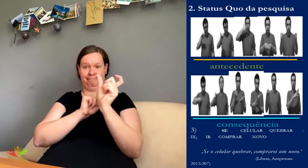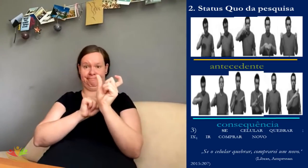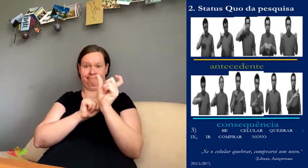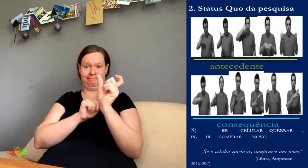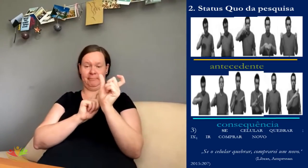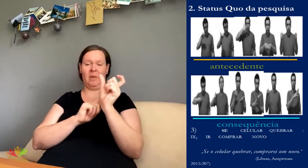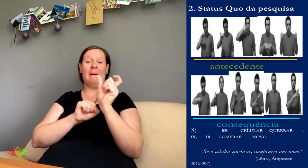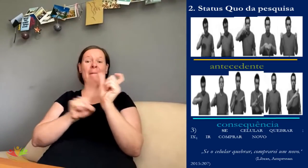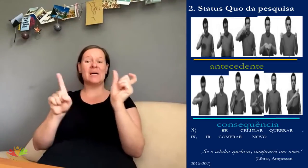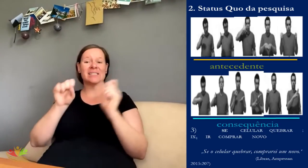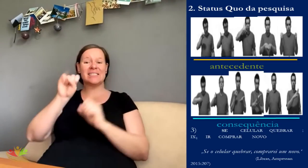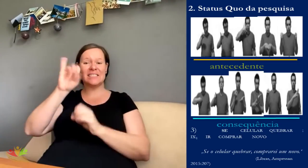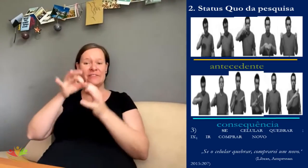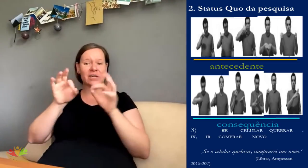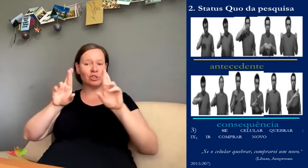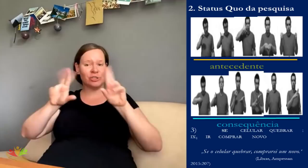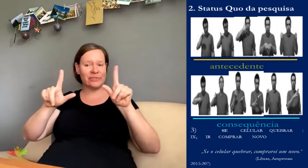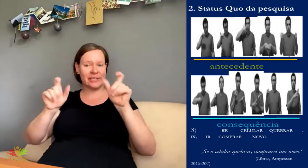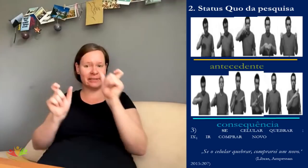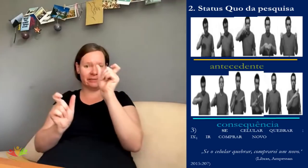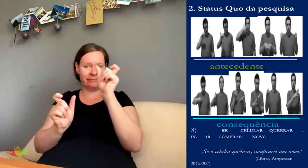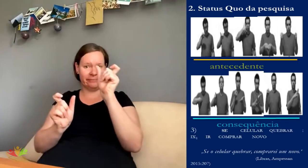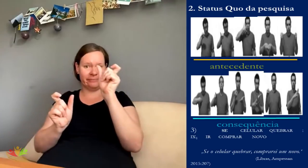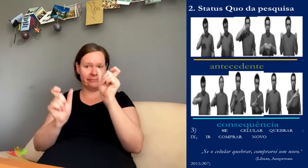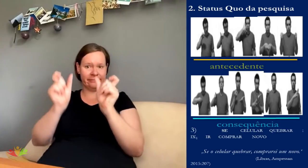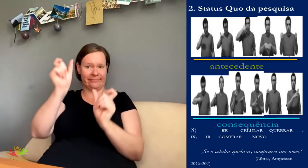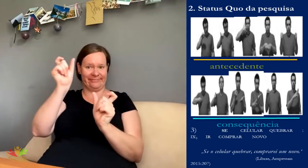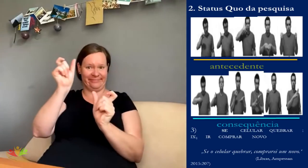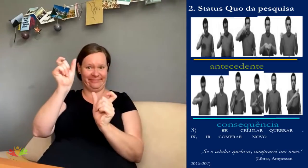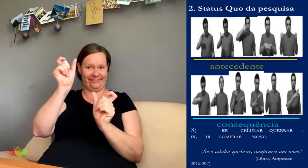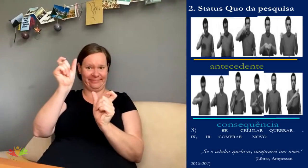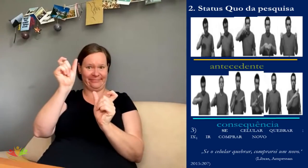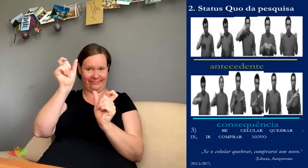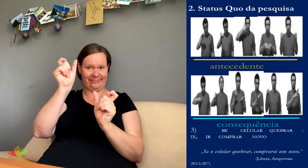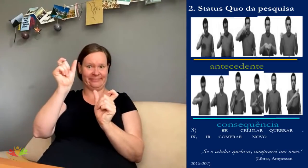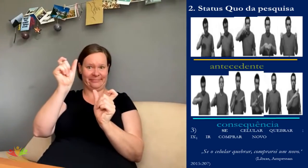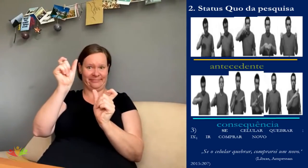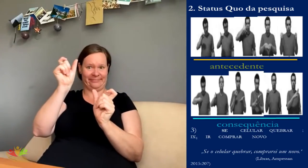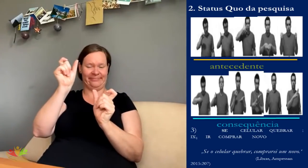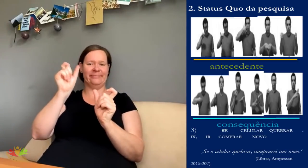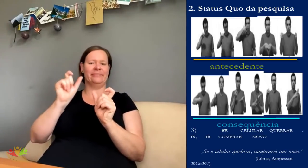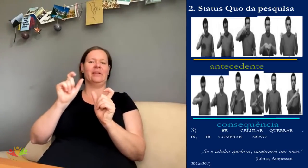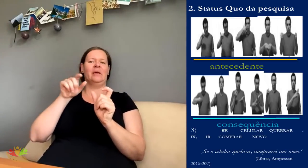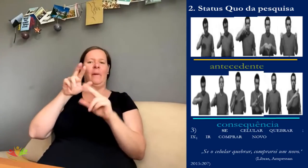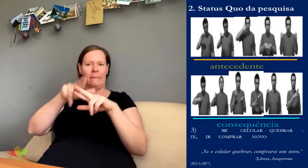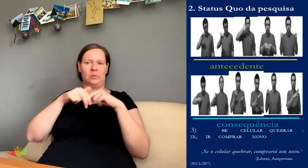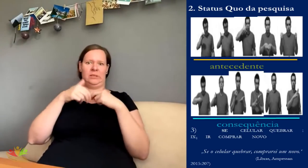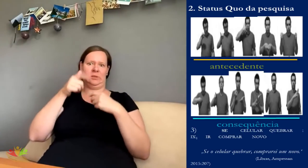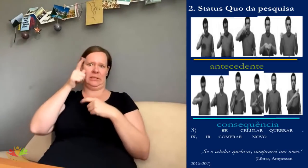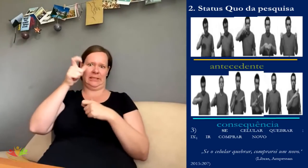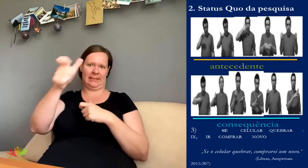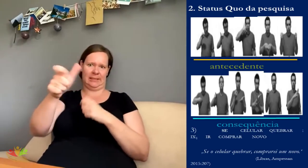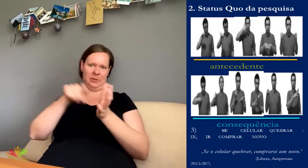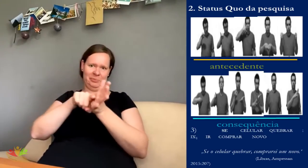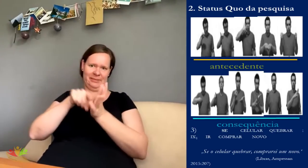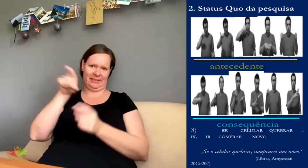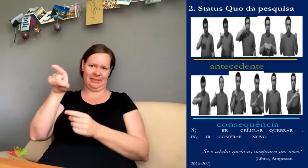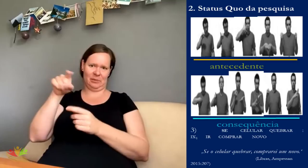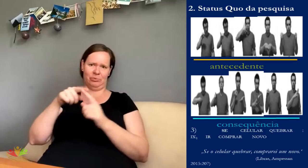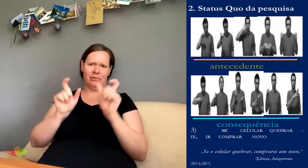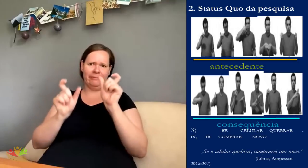seja, por quê? Porque a segunda oração ela está numa relação assimétrica em relação à primeira oração,